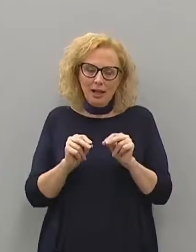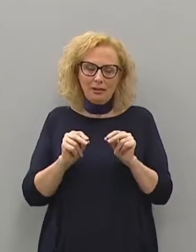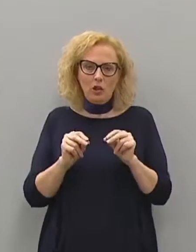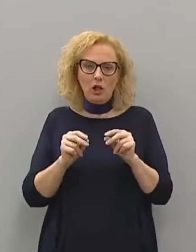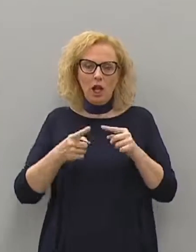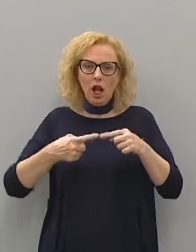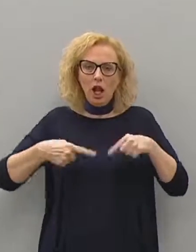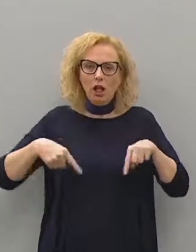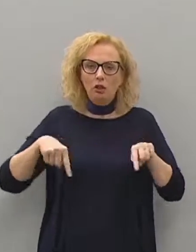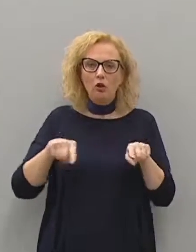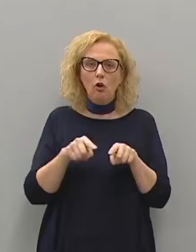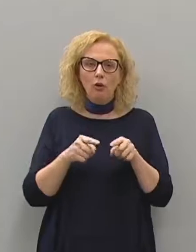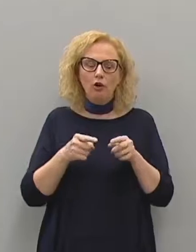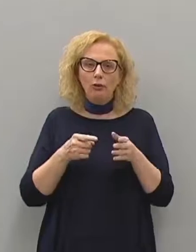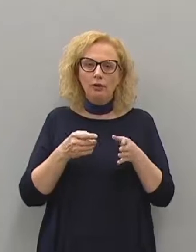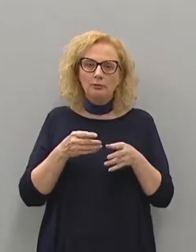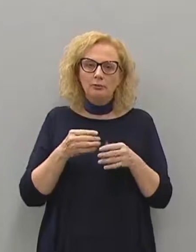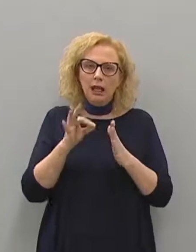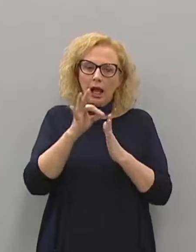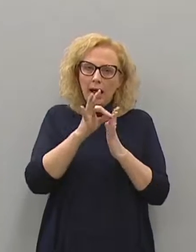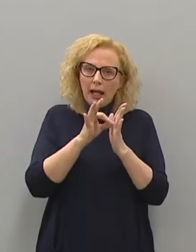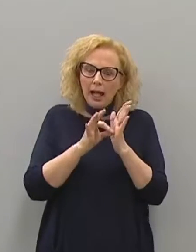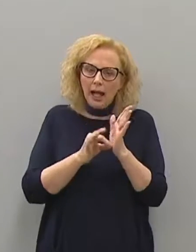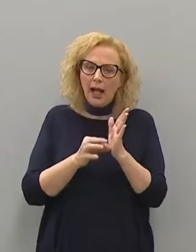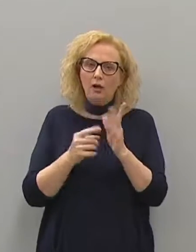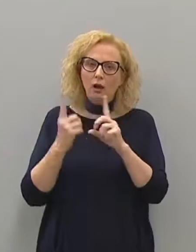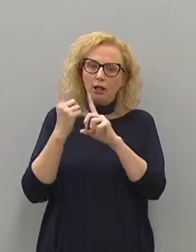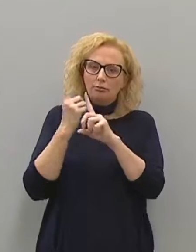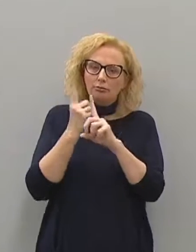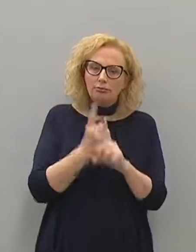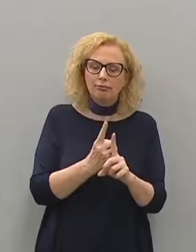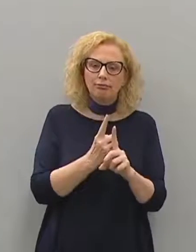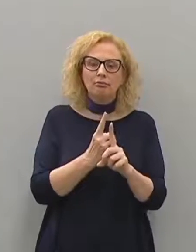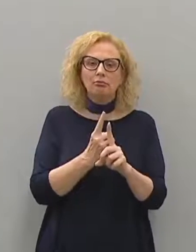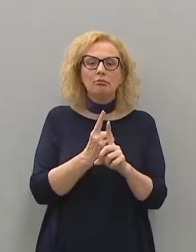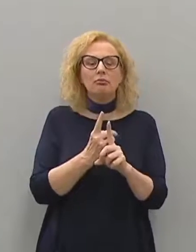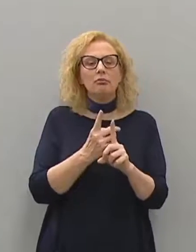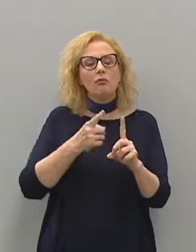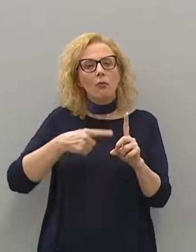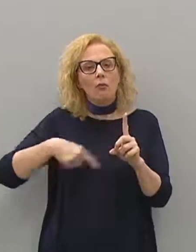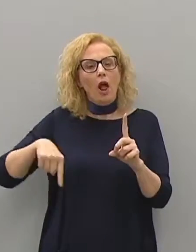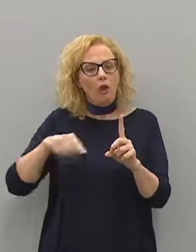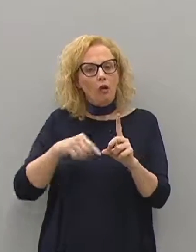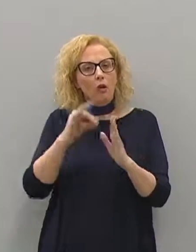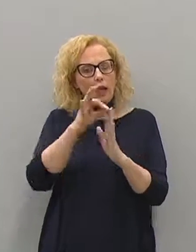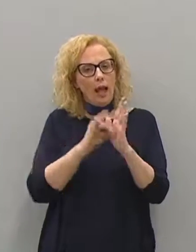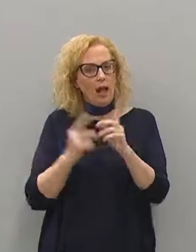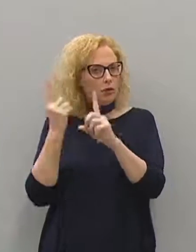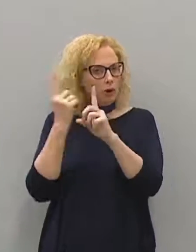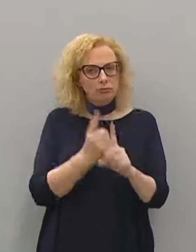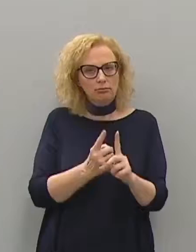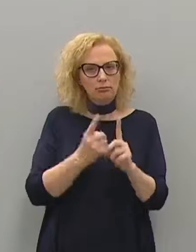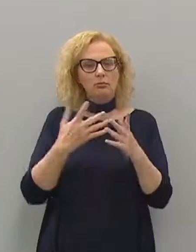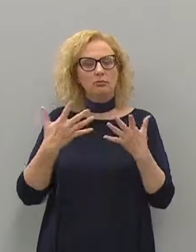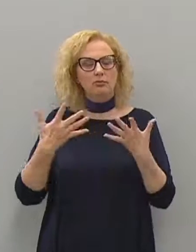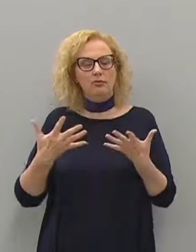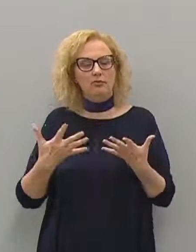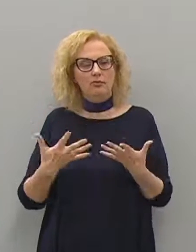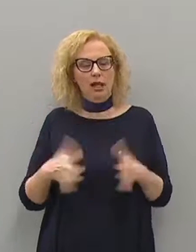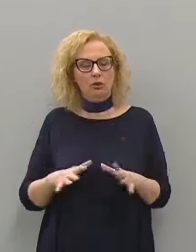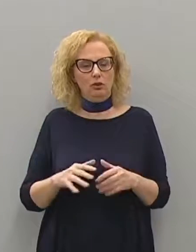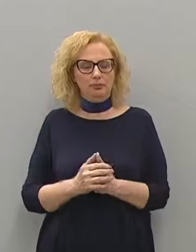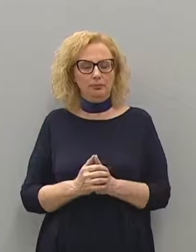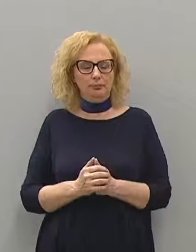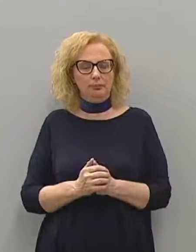all'interno delle regole disciplinate dal ministero della salute ci stiamo muovendo rispettando queste regole del ministero della